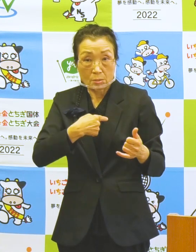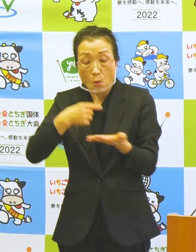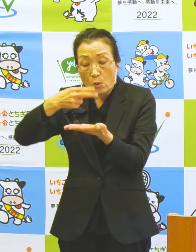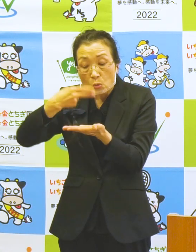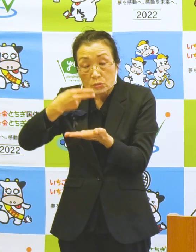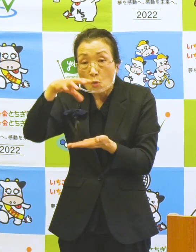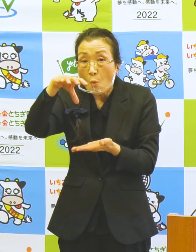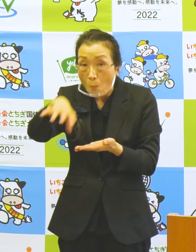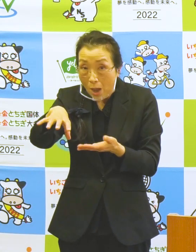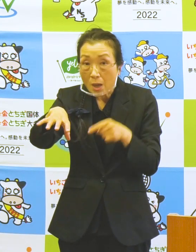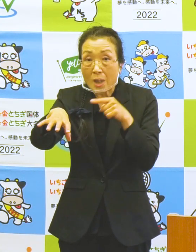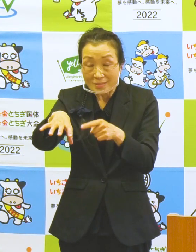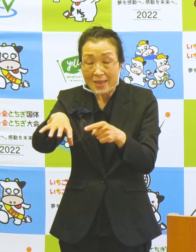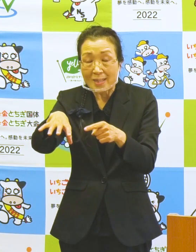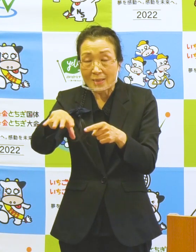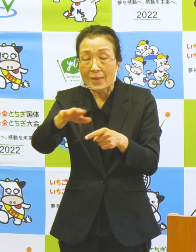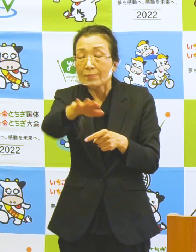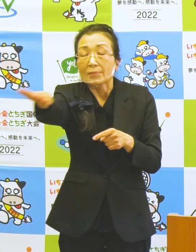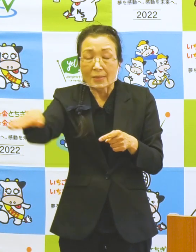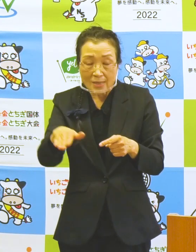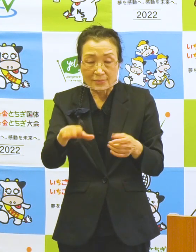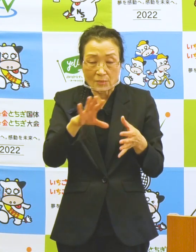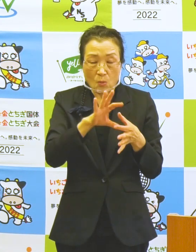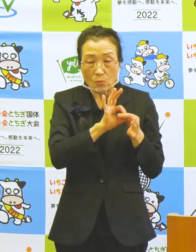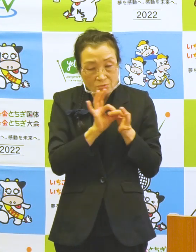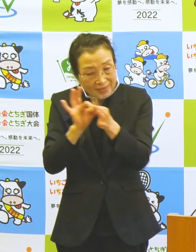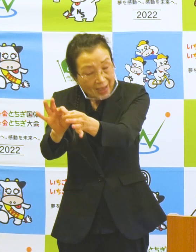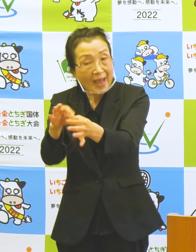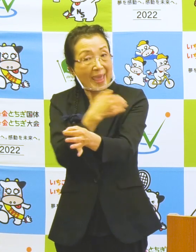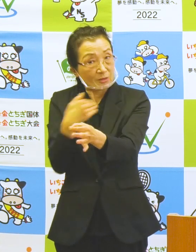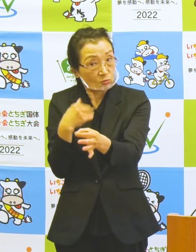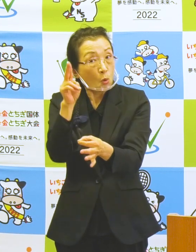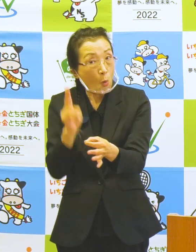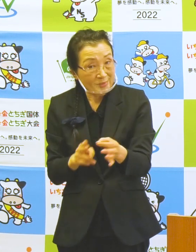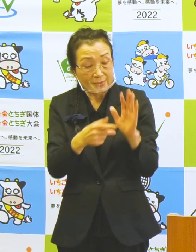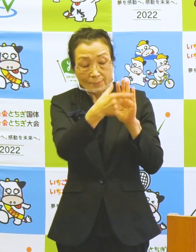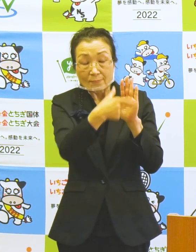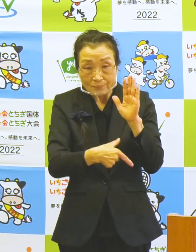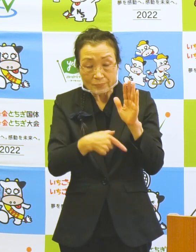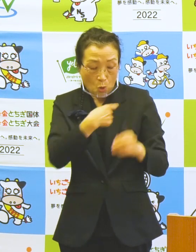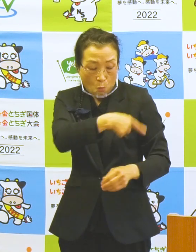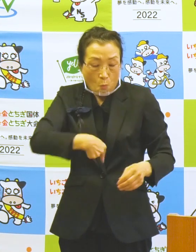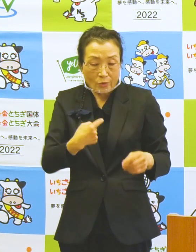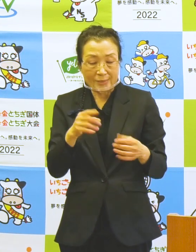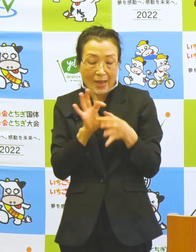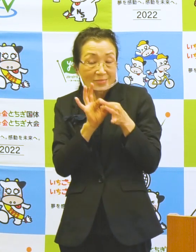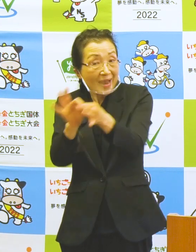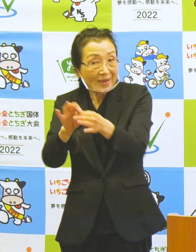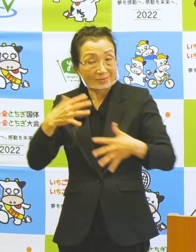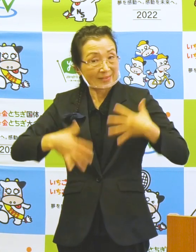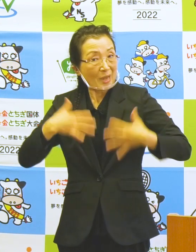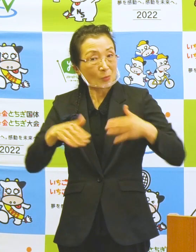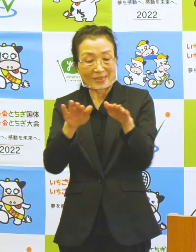通して消費者の方にも伝えられるよう、サブタイトルを思いがつながる楽しいテーブルに